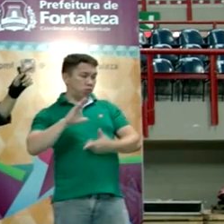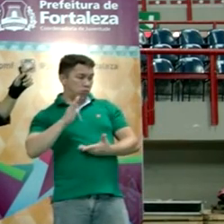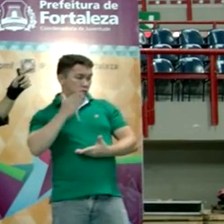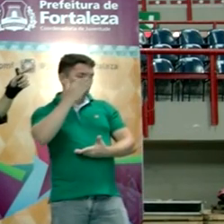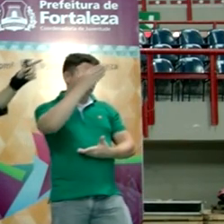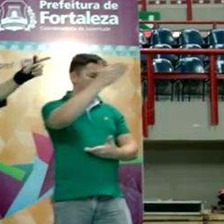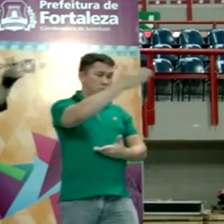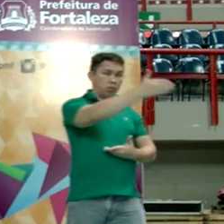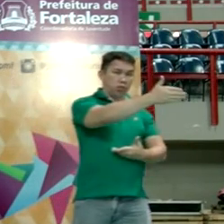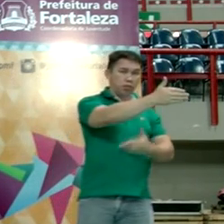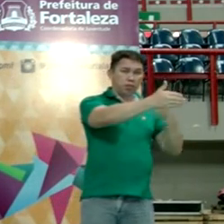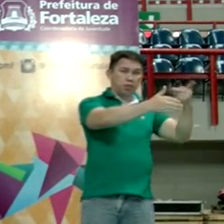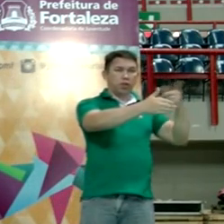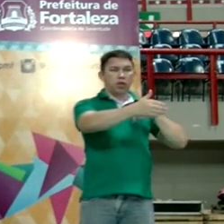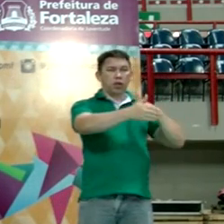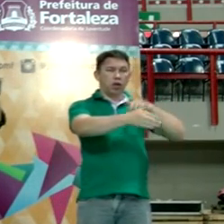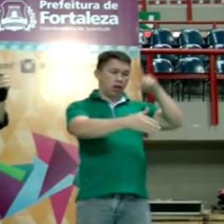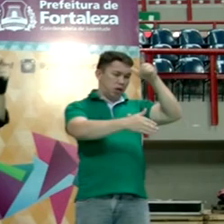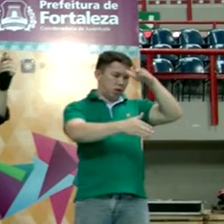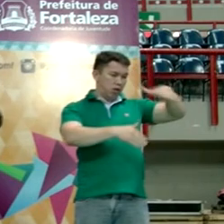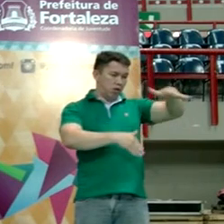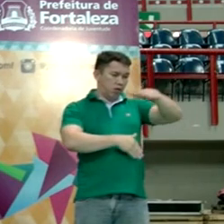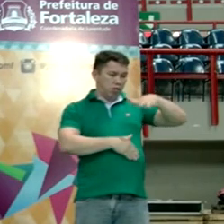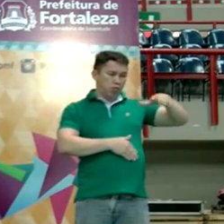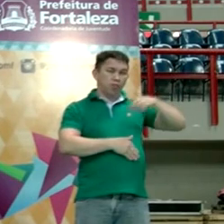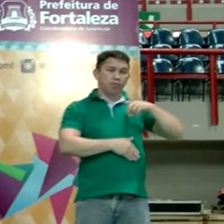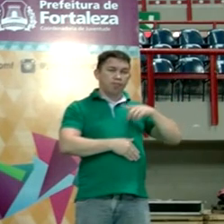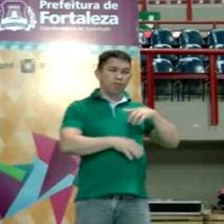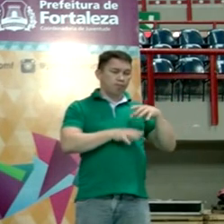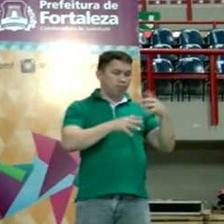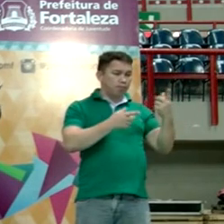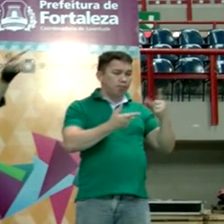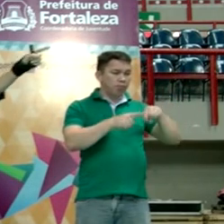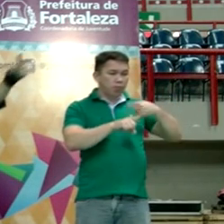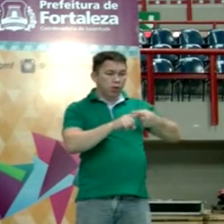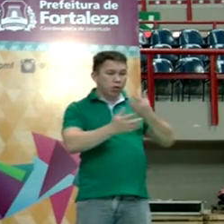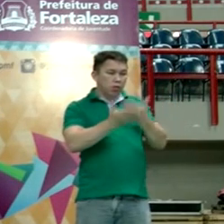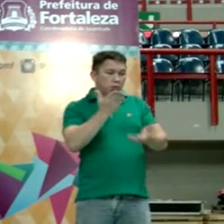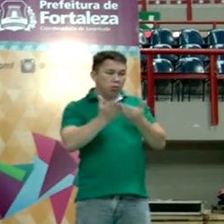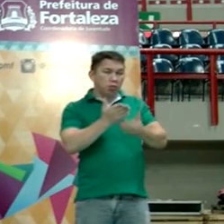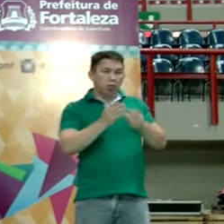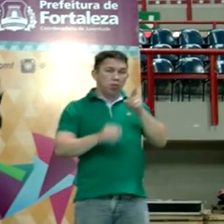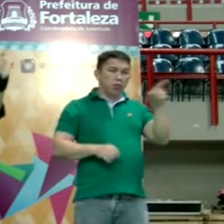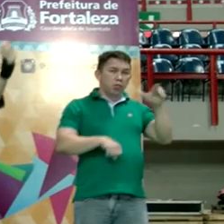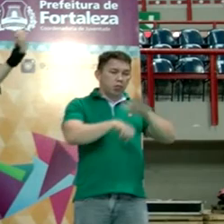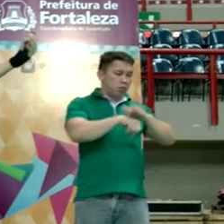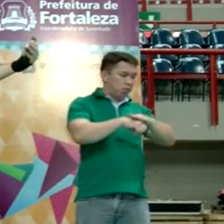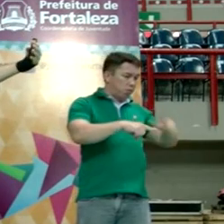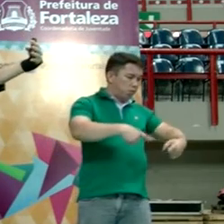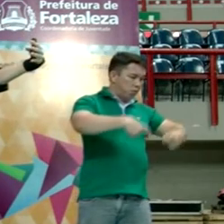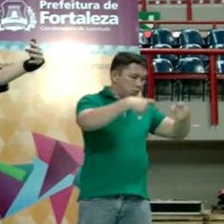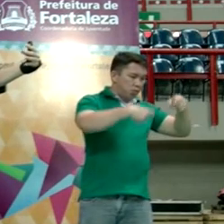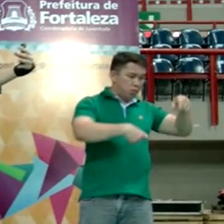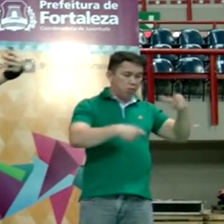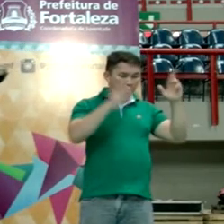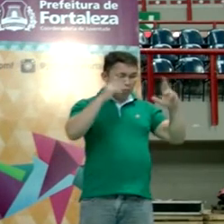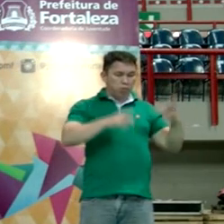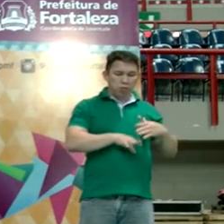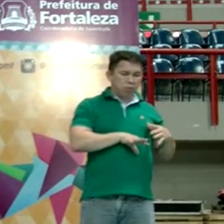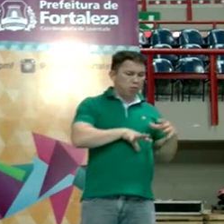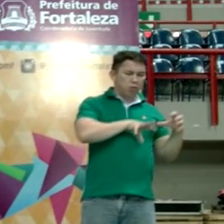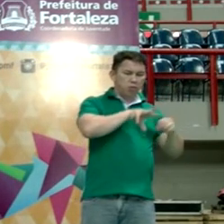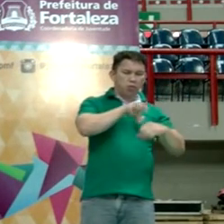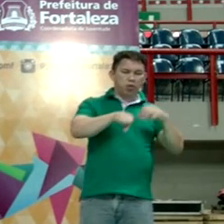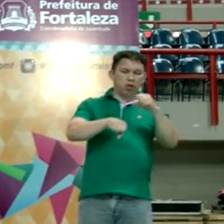Soviética, Operação Barbarossa, e depois, obviamente, de terem perdido na Batalha de Stalingrado, os soviéticos vieram